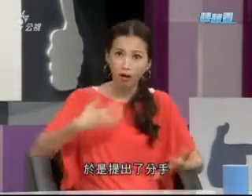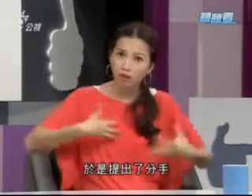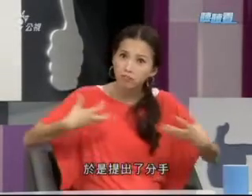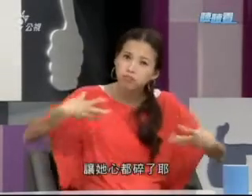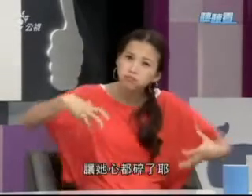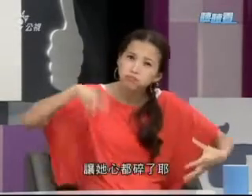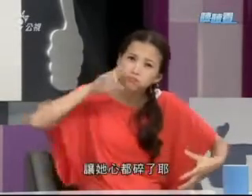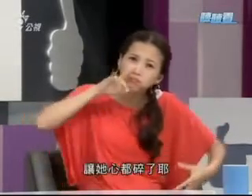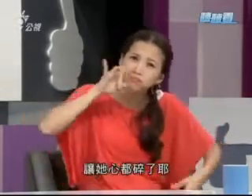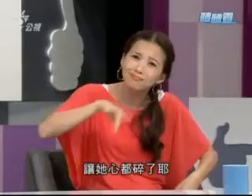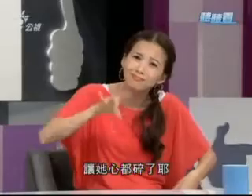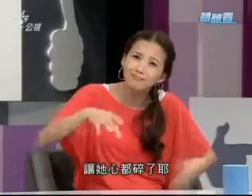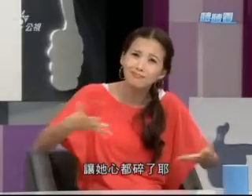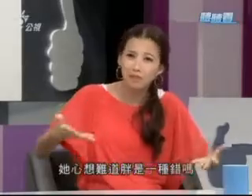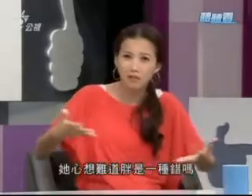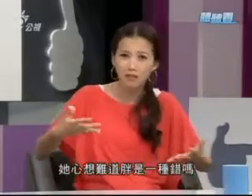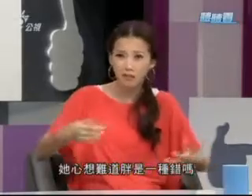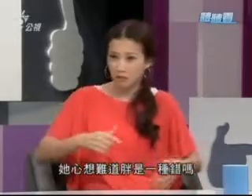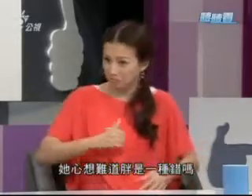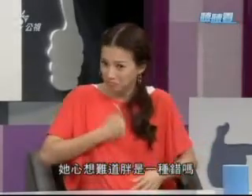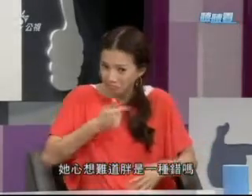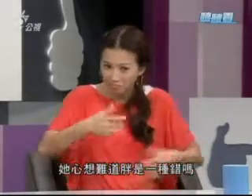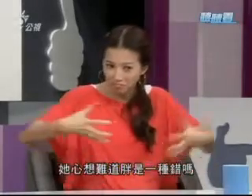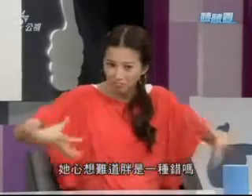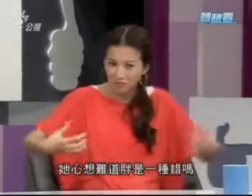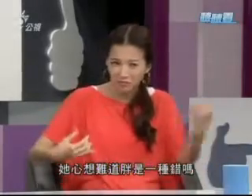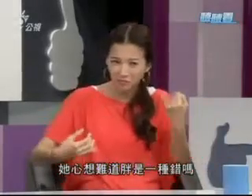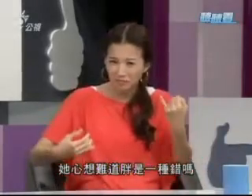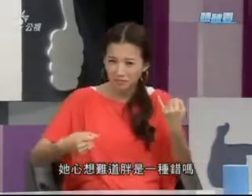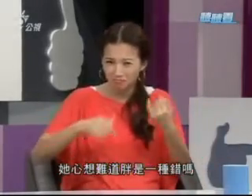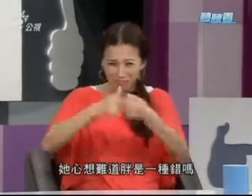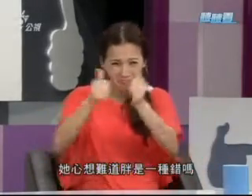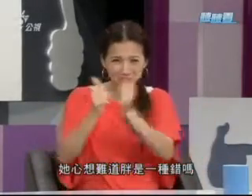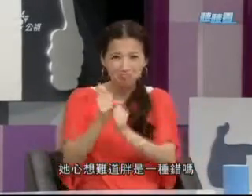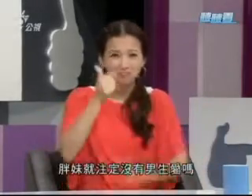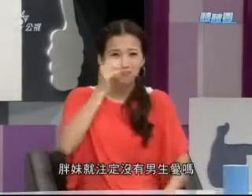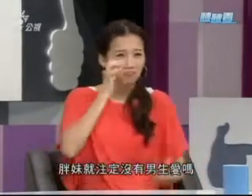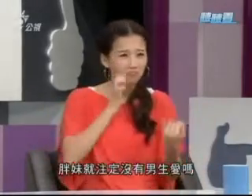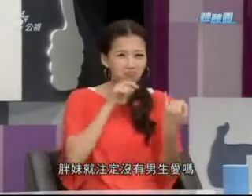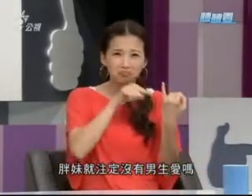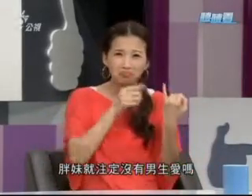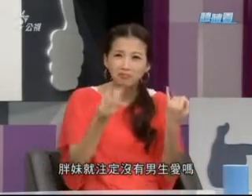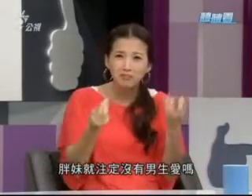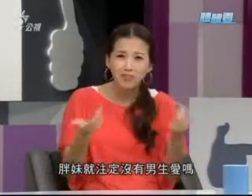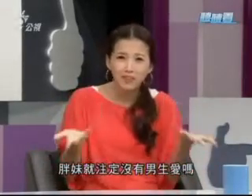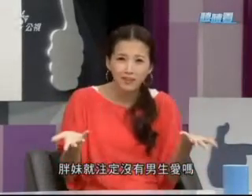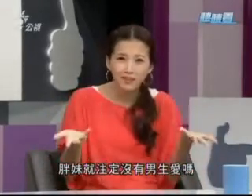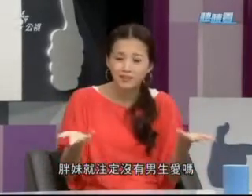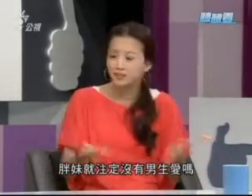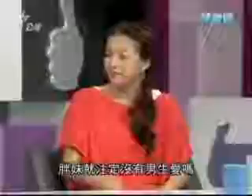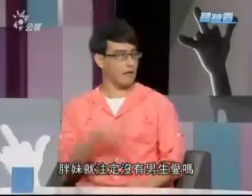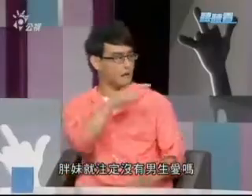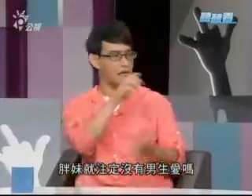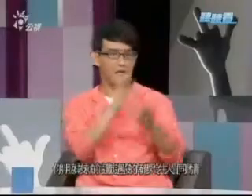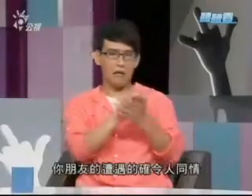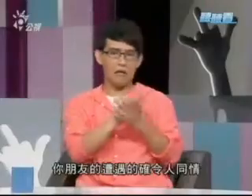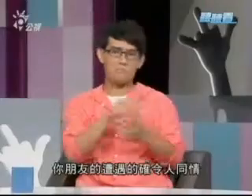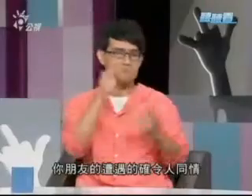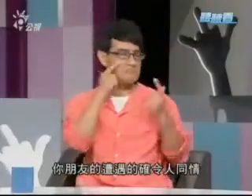让她心都碎了。她心想，难道胖是一种错吗？胖妹就注定没有男生爱吗？ 你朋友的